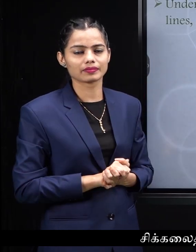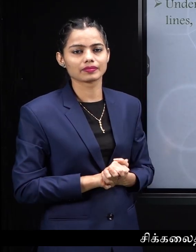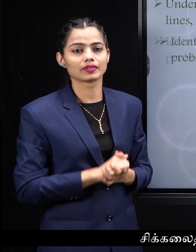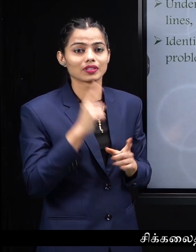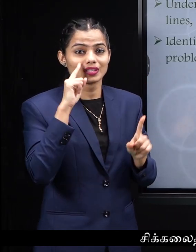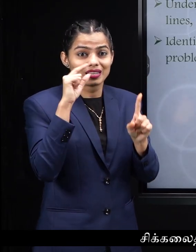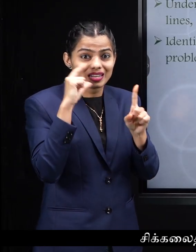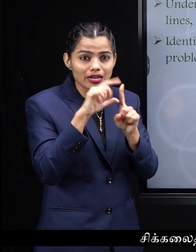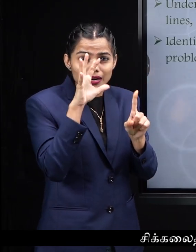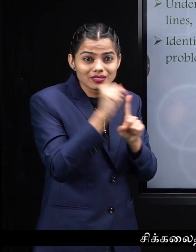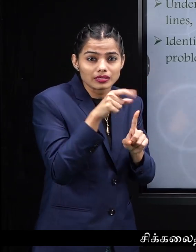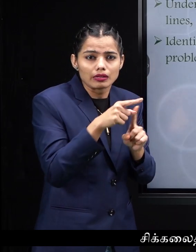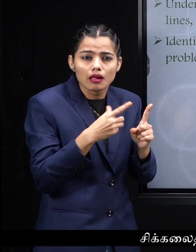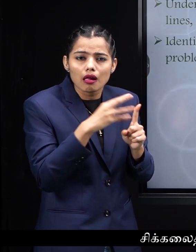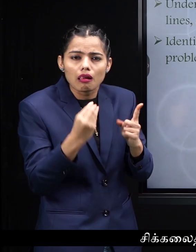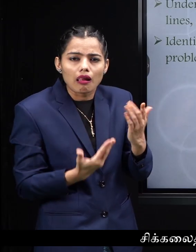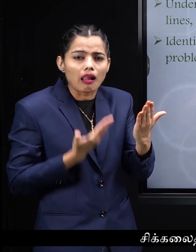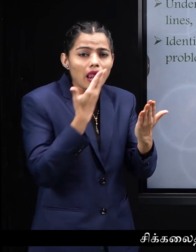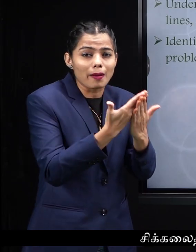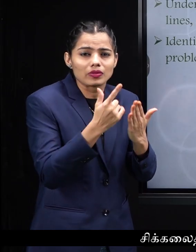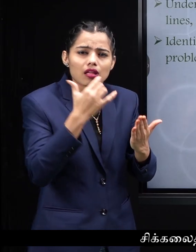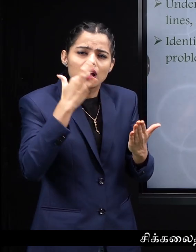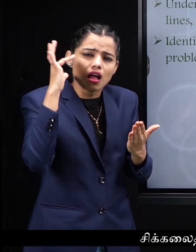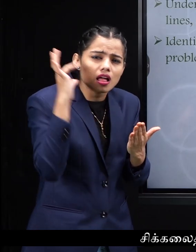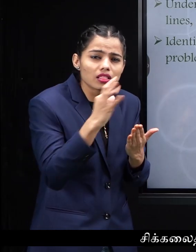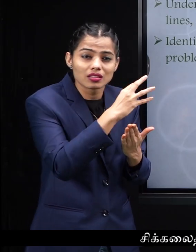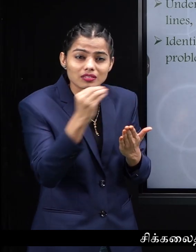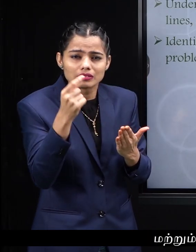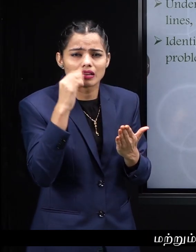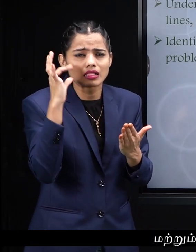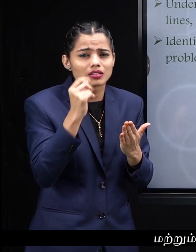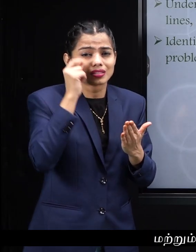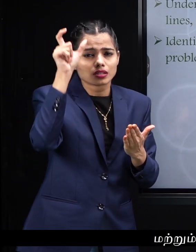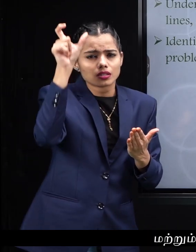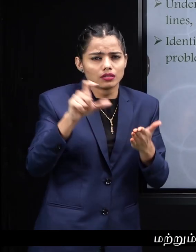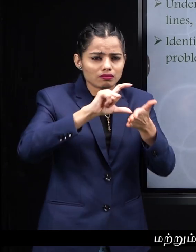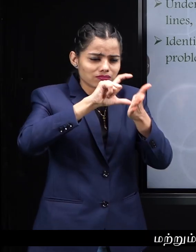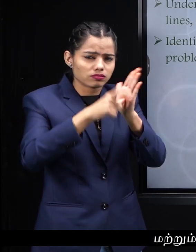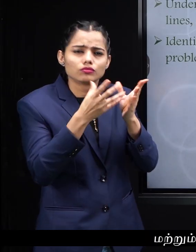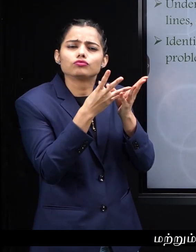சிக்கலை தீர்ப்பதில் யூக்ளிடியன் வடிவவியலின் கோட்பாடுகள் மற்றும் கோட்பாடுகளை கண்டறிந்து பயன்படுத்துவீர்கள்.